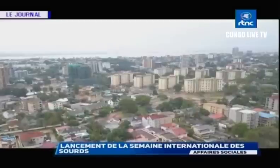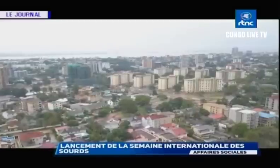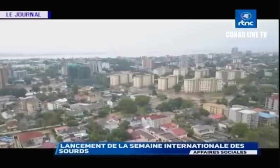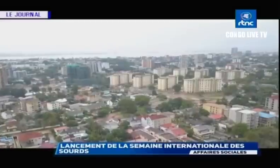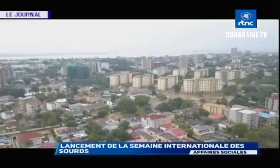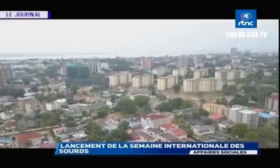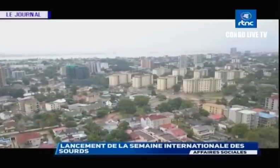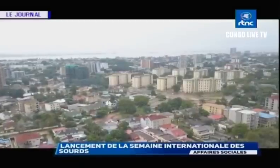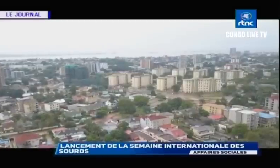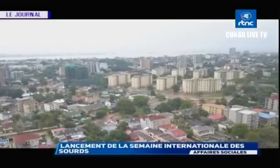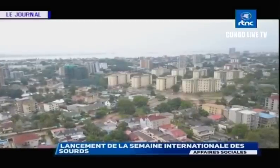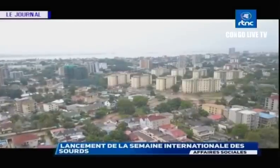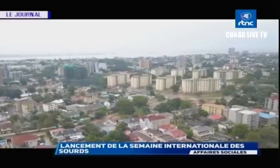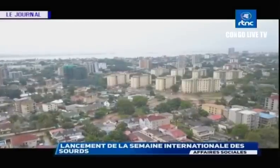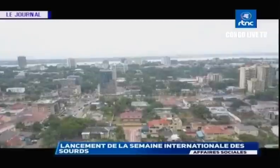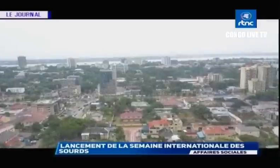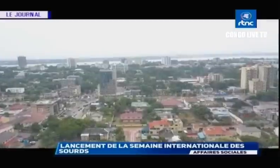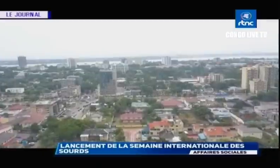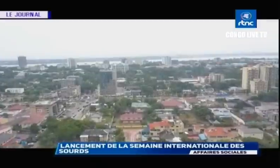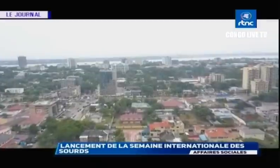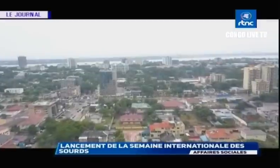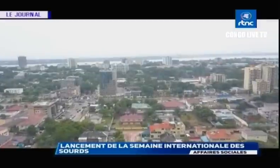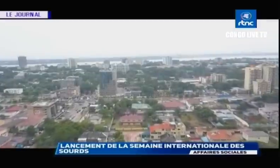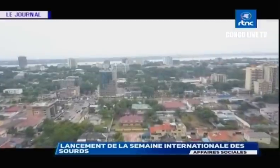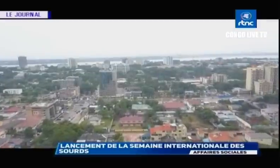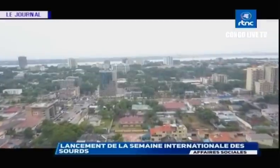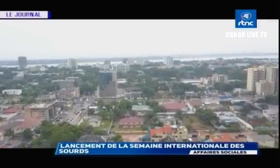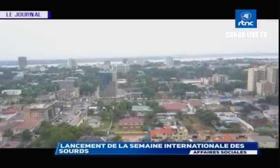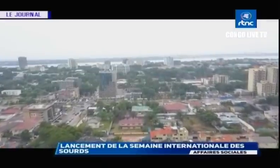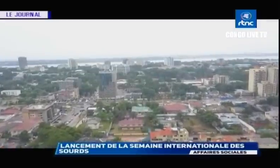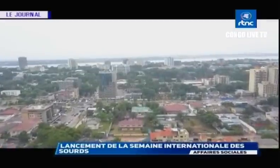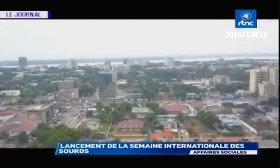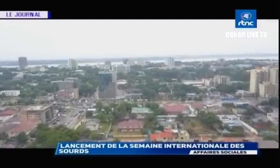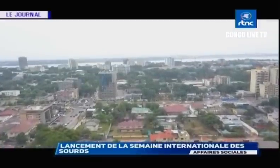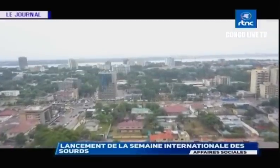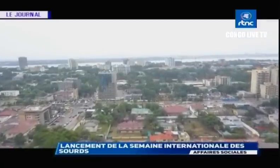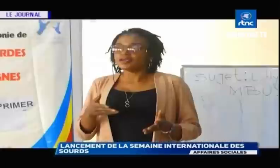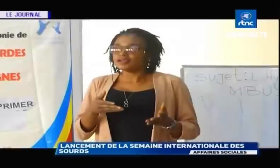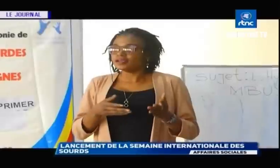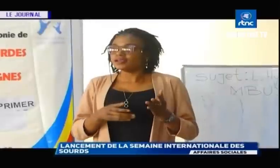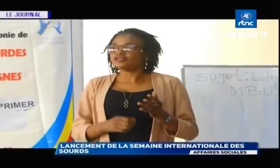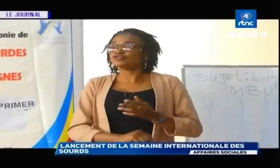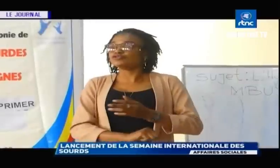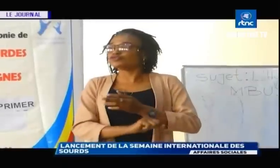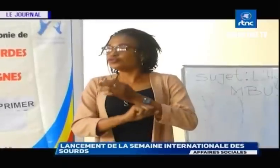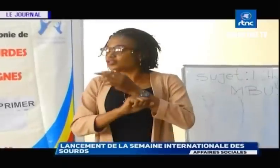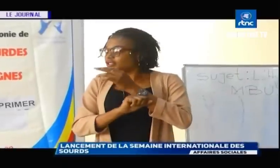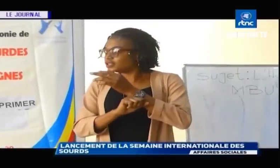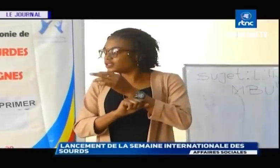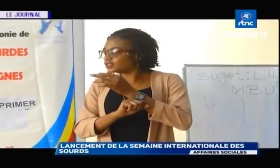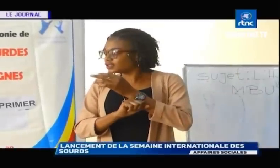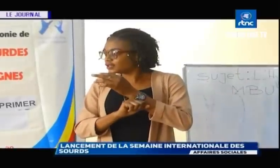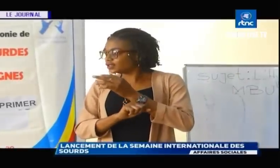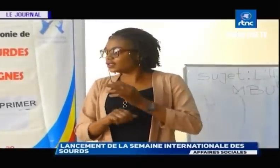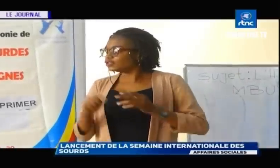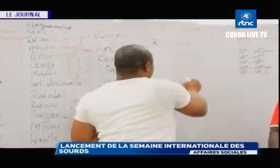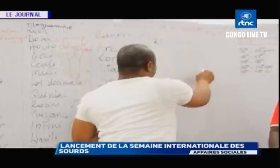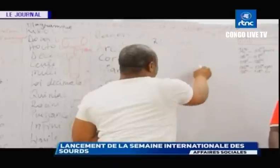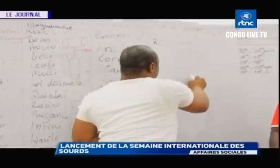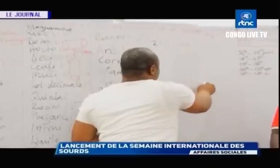République démocratique du Congo, les gouvernements s'investissent dans l'intégration des personnes sourdes, d'où l'élaboration d'un dictionnaire